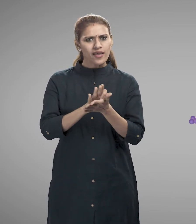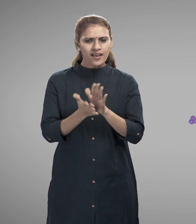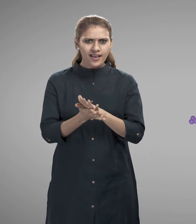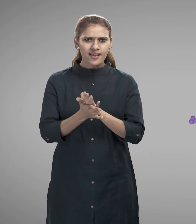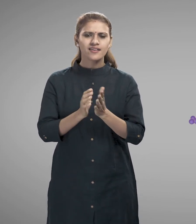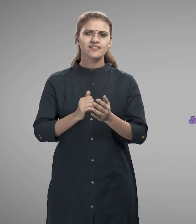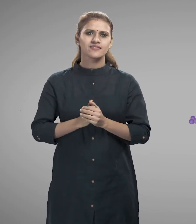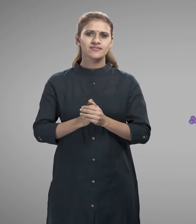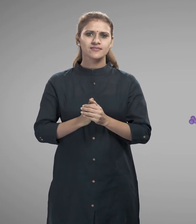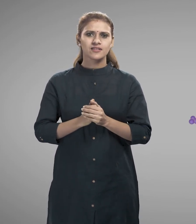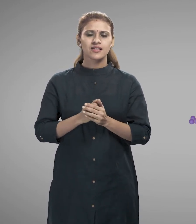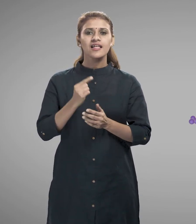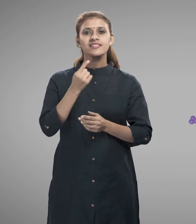रोटी, दालें,